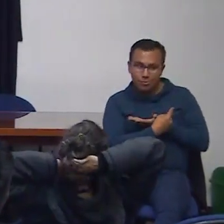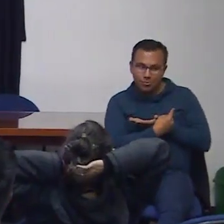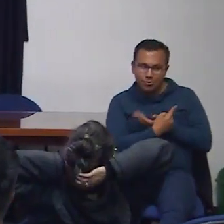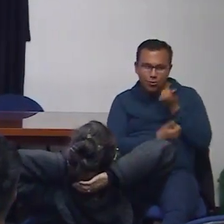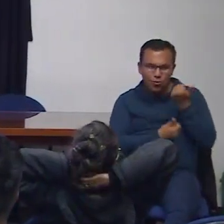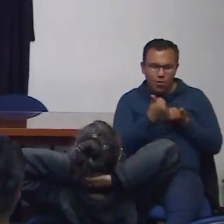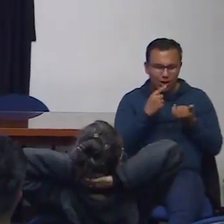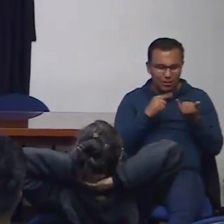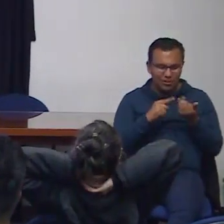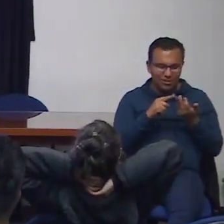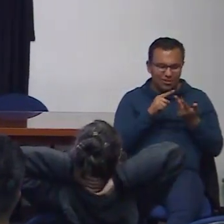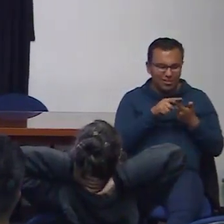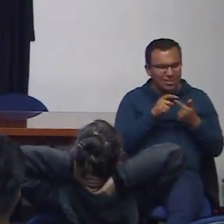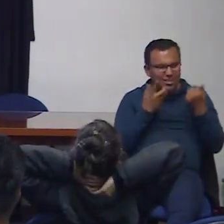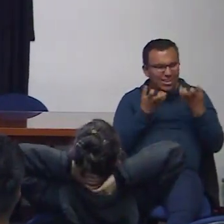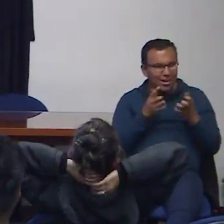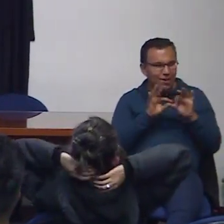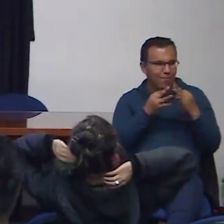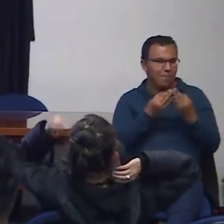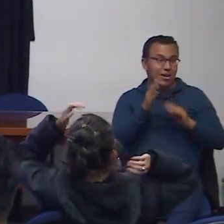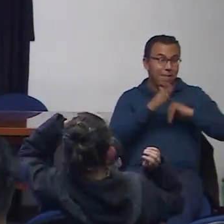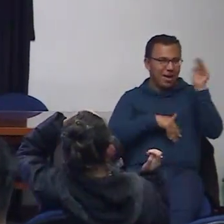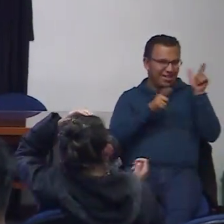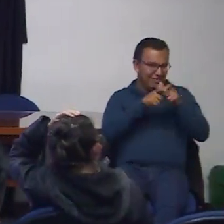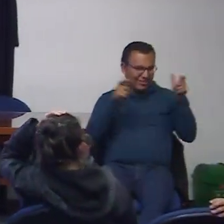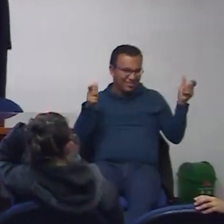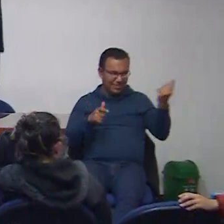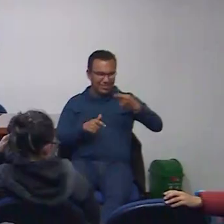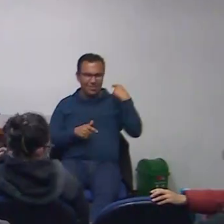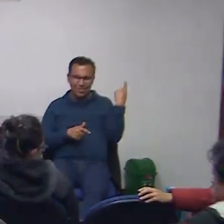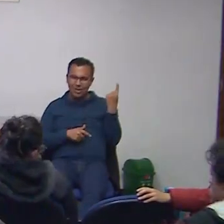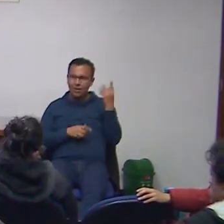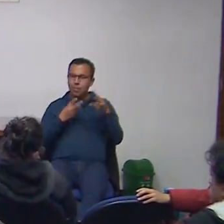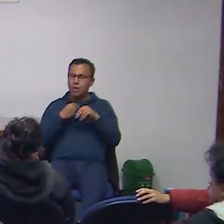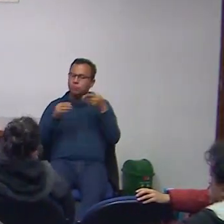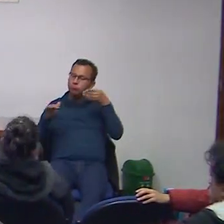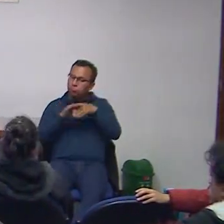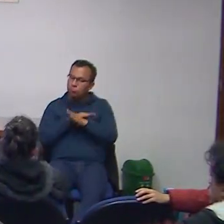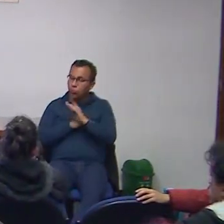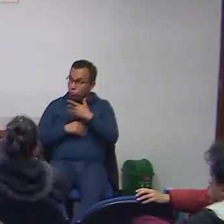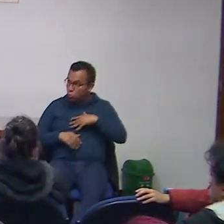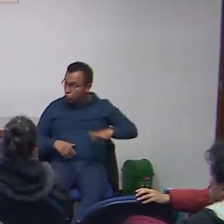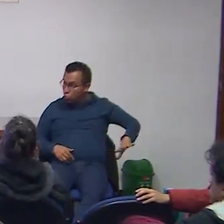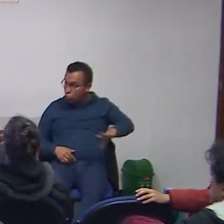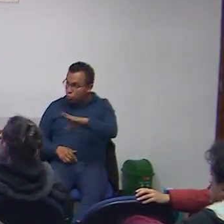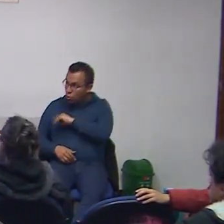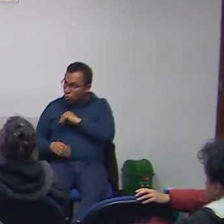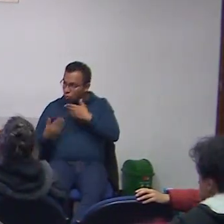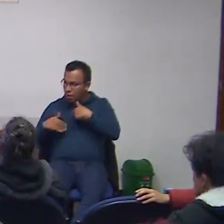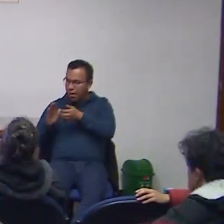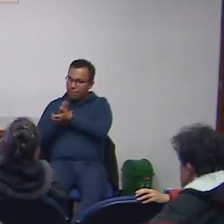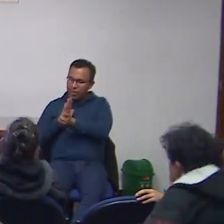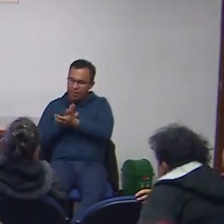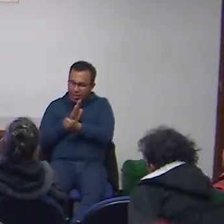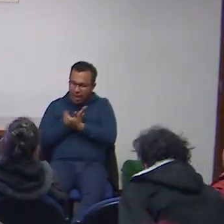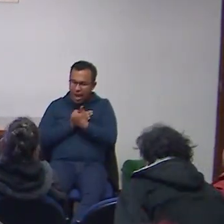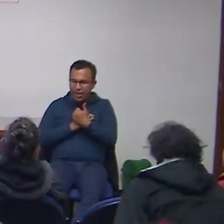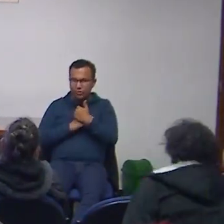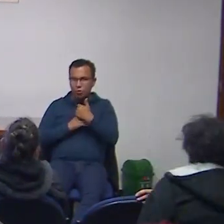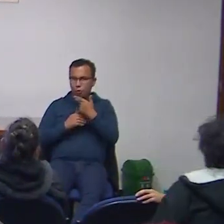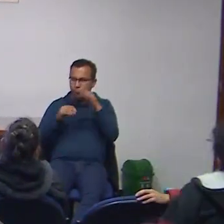esas expectativas e De qué manera pueden acceder todos los usuarios a partir de sus habilidades y sus